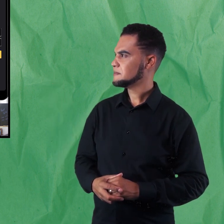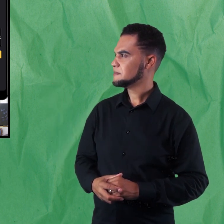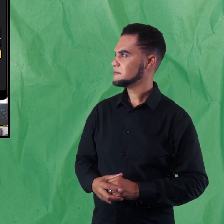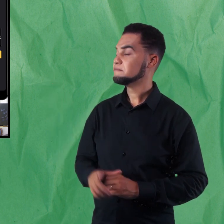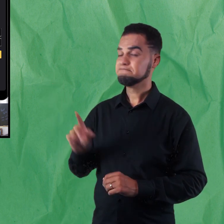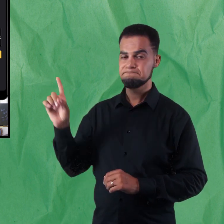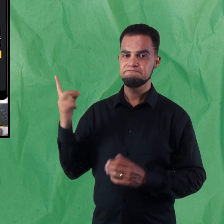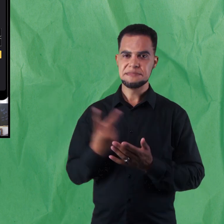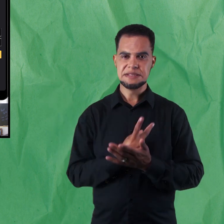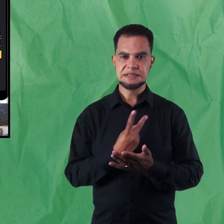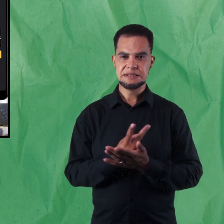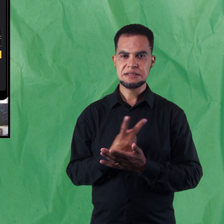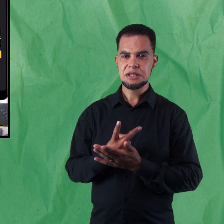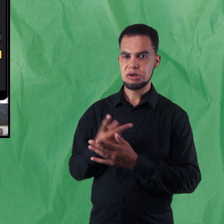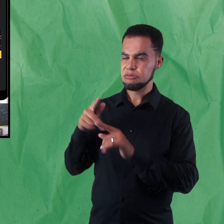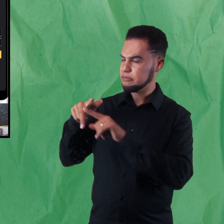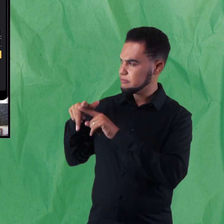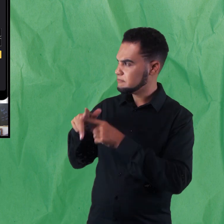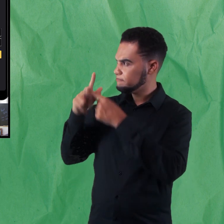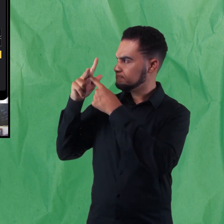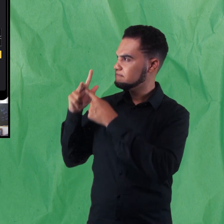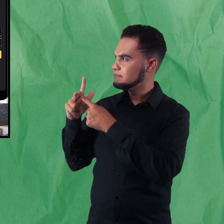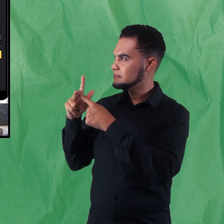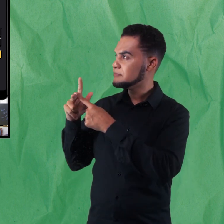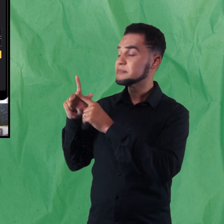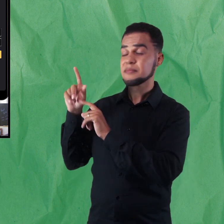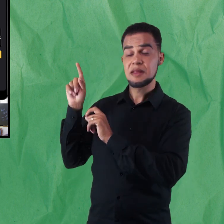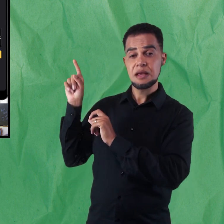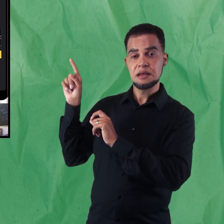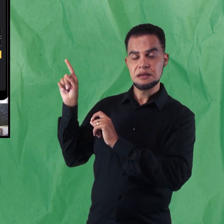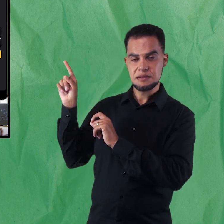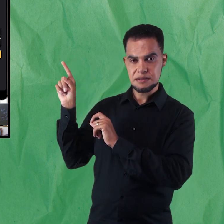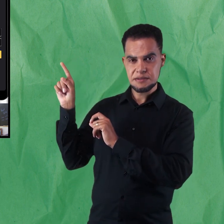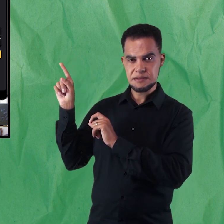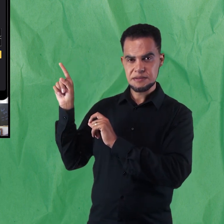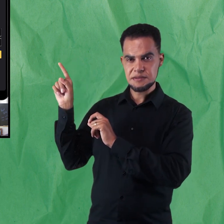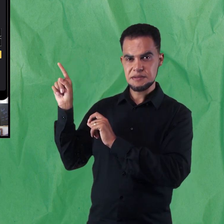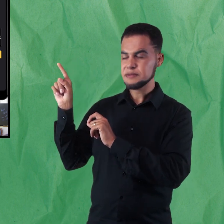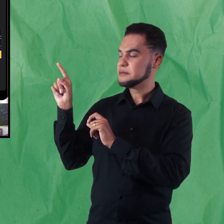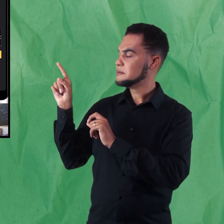.log nesse erro, né? Aqui